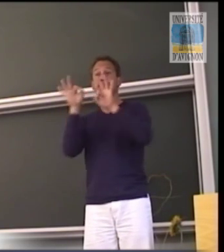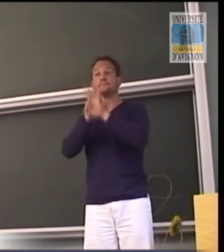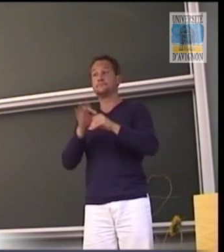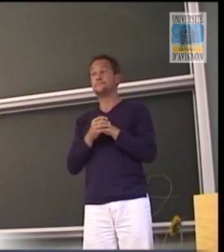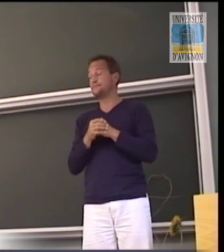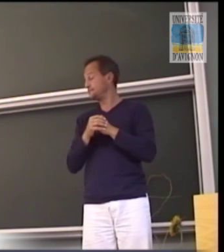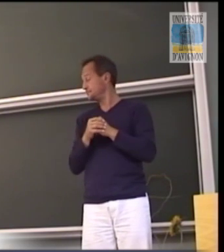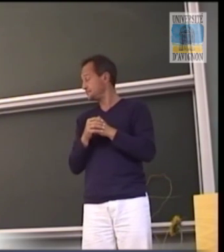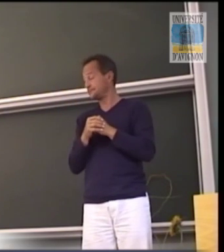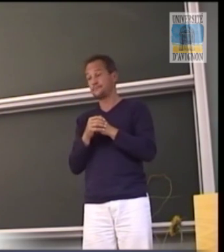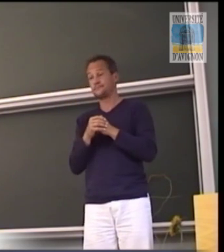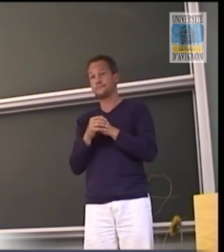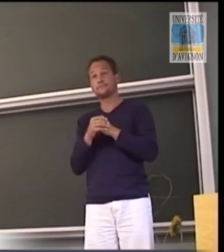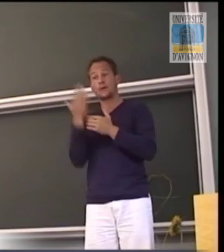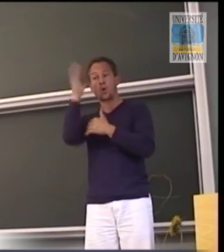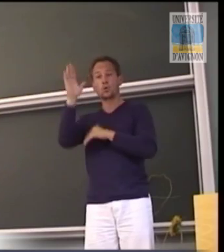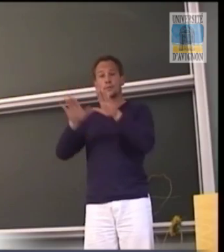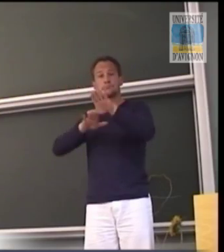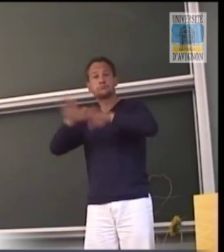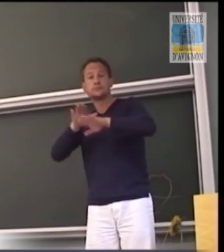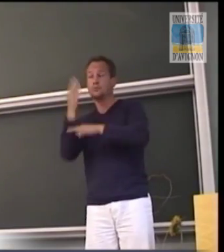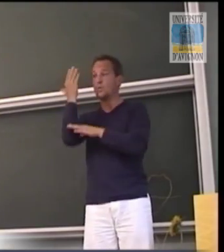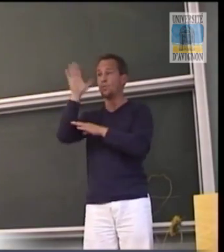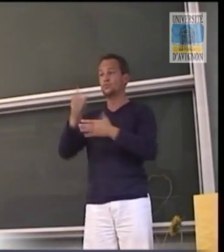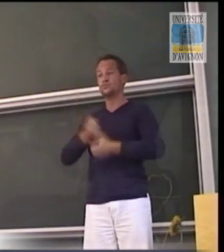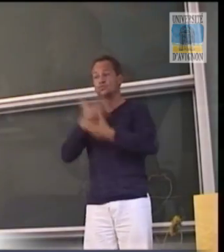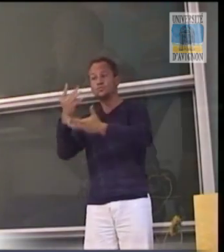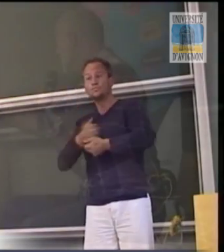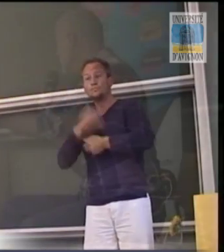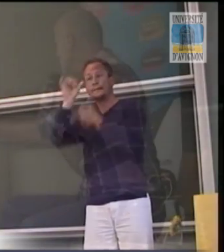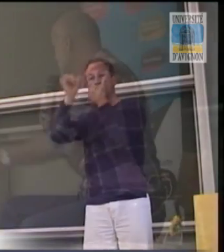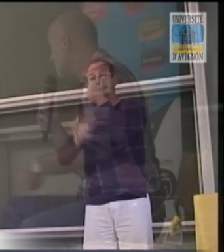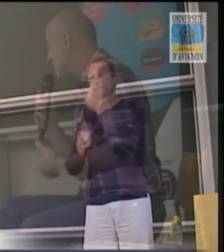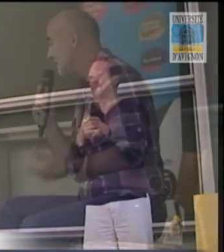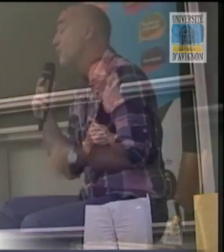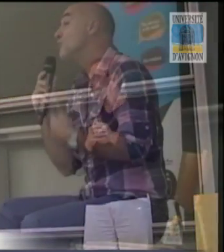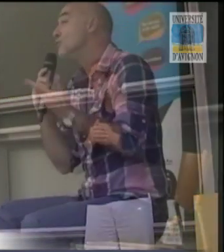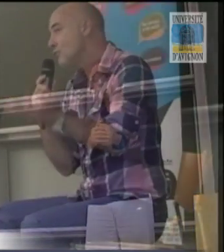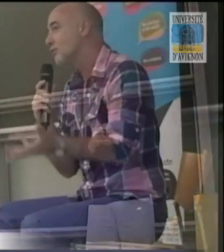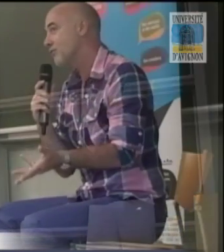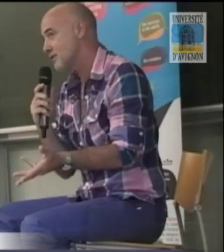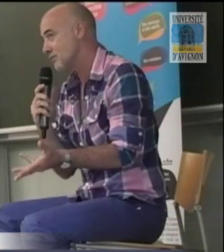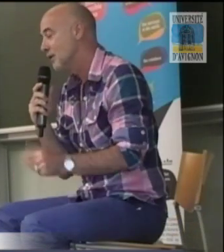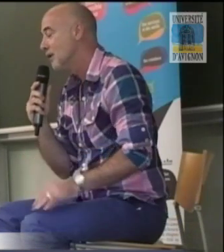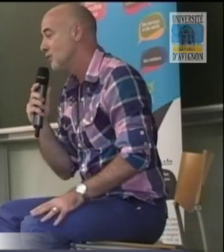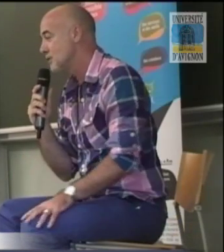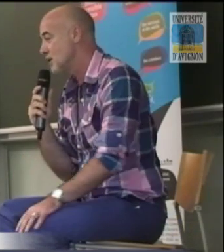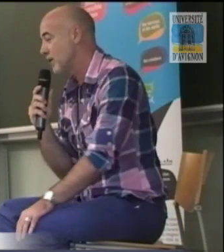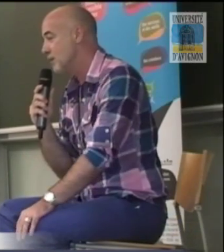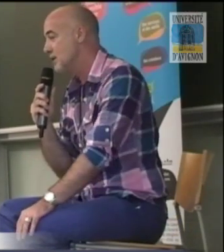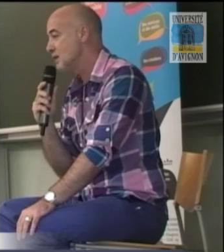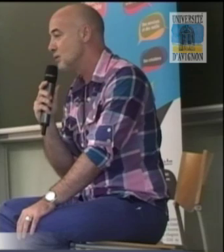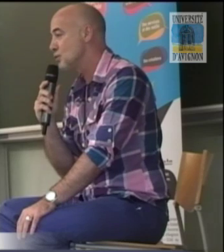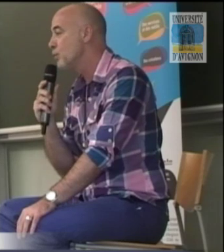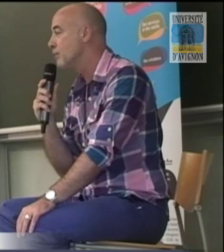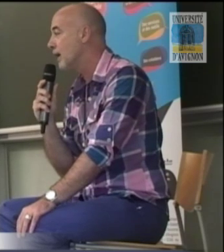juste que c'est une autre façon de s'exprimer. On en revient toujours à la dimension du handicap, une autre façon de